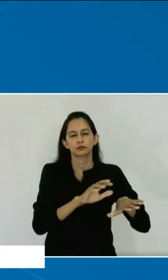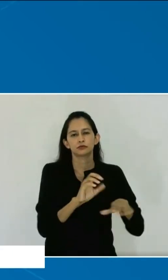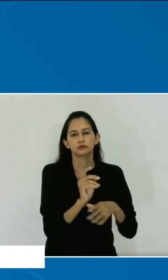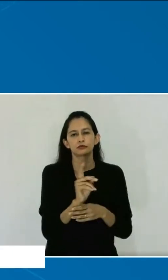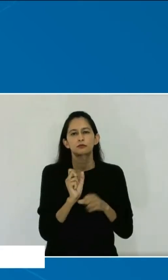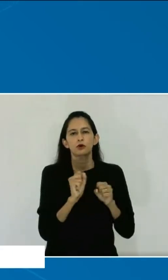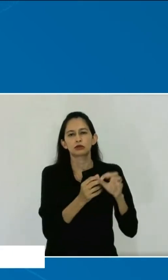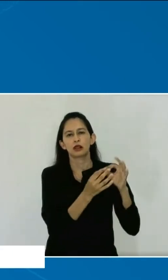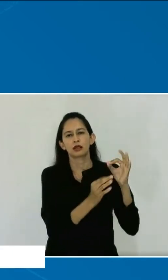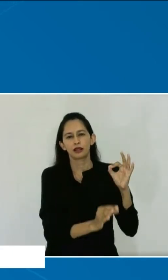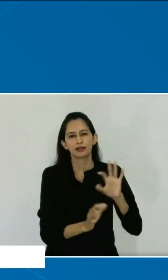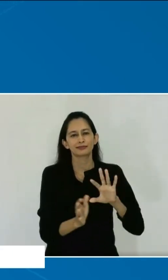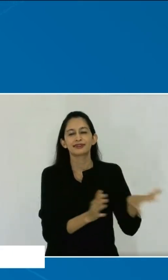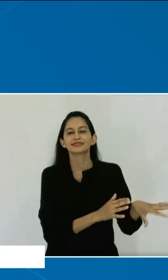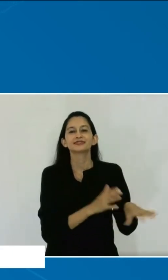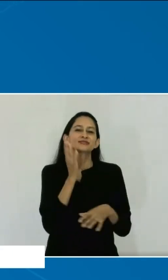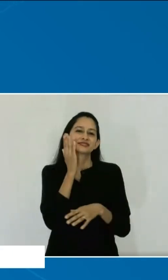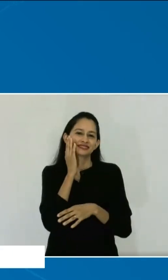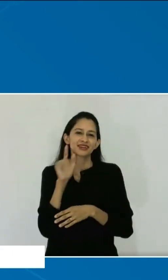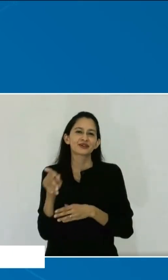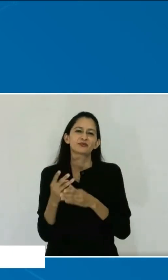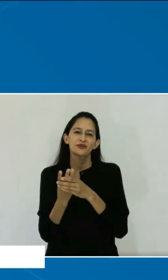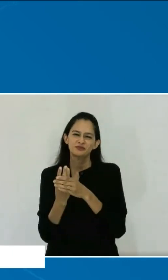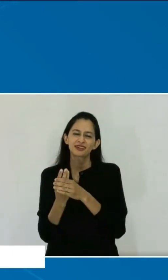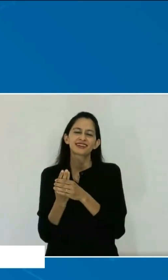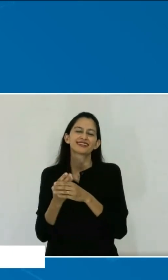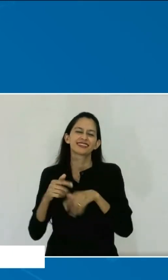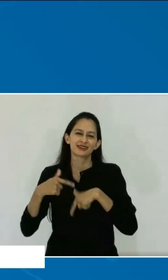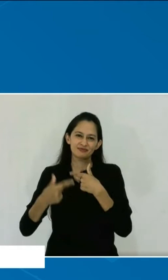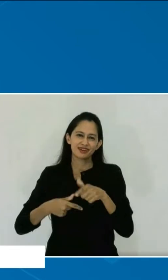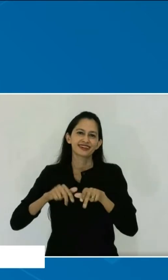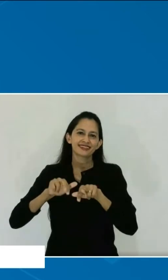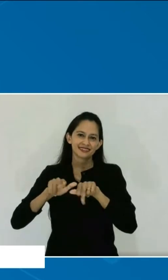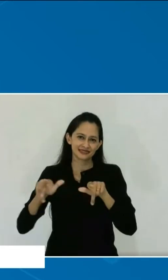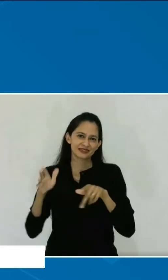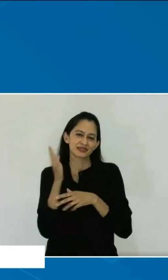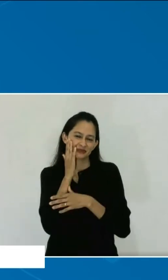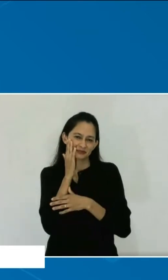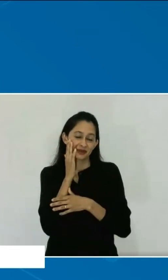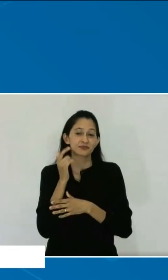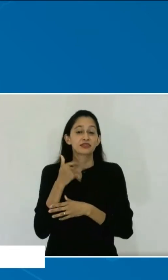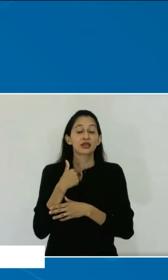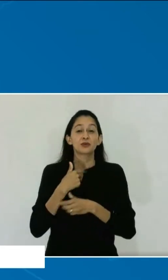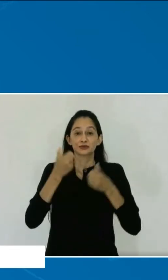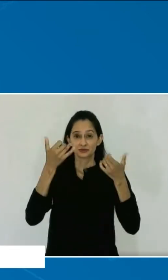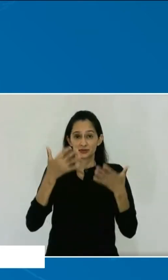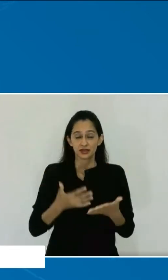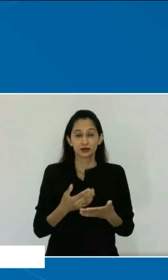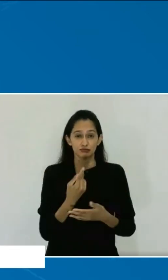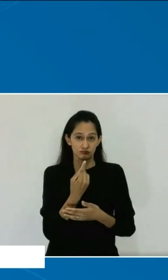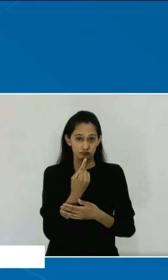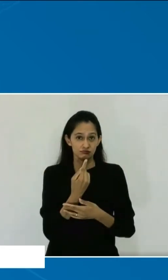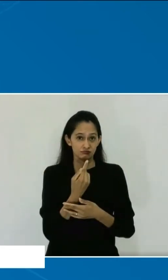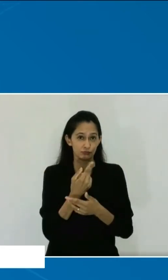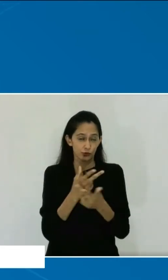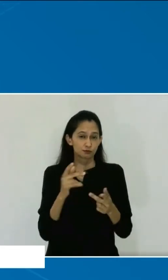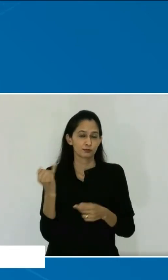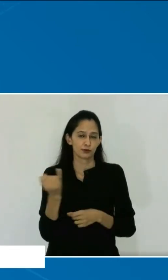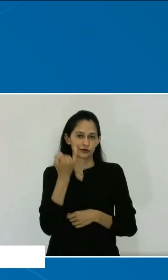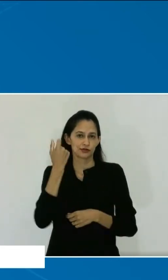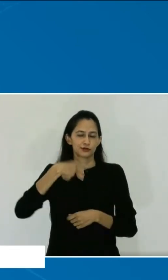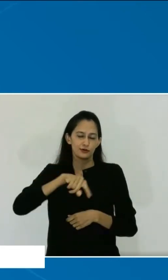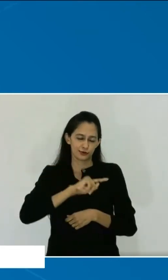tem que falar também, eu sei que a UFPE fez muita coisa. Eu vou falar de uma conquista muito relevante para nós. A